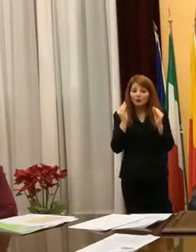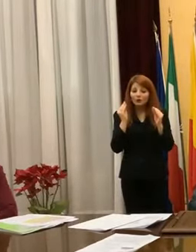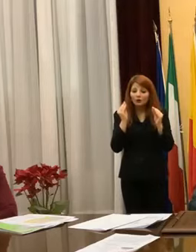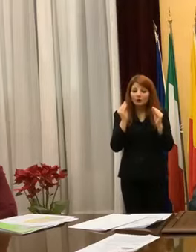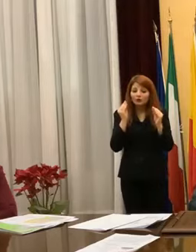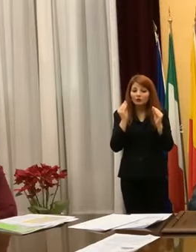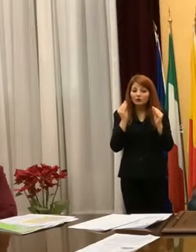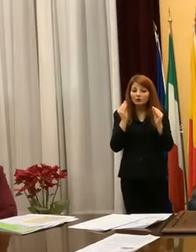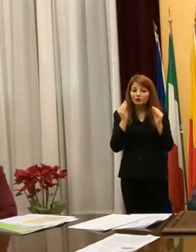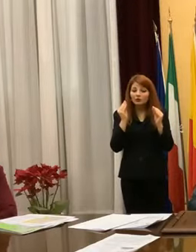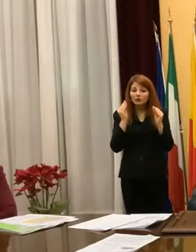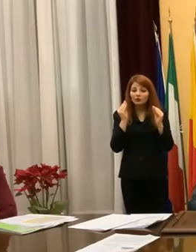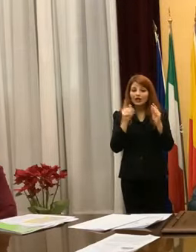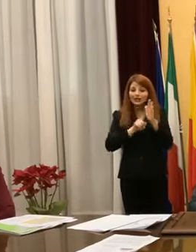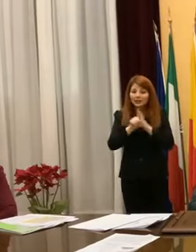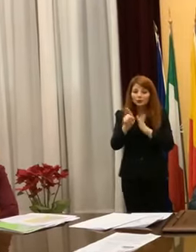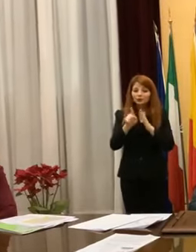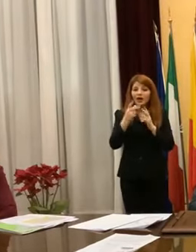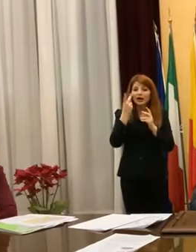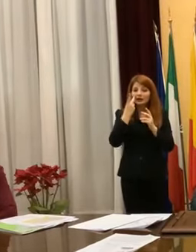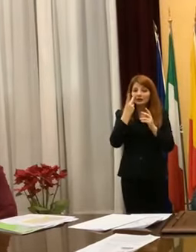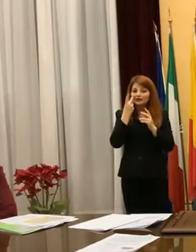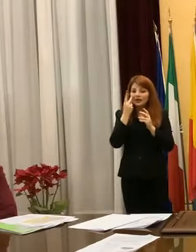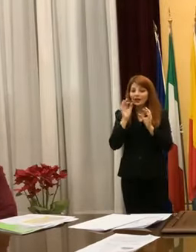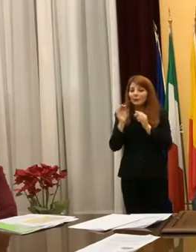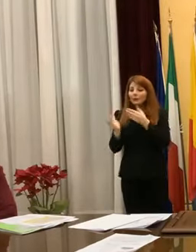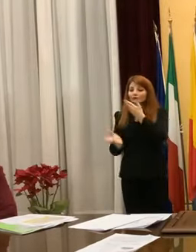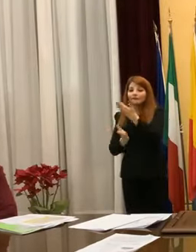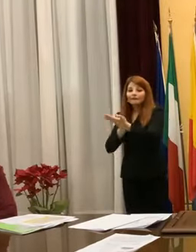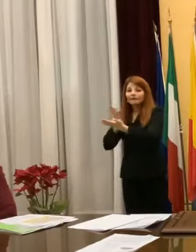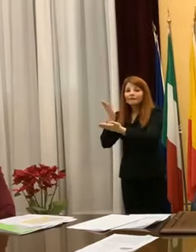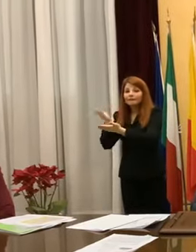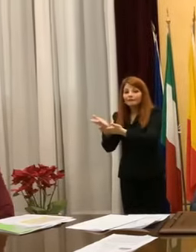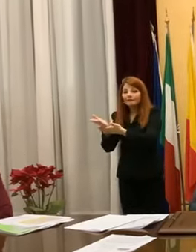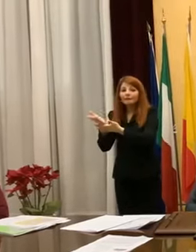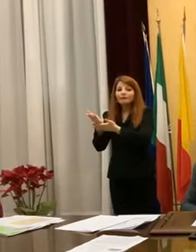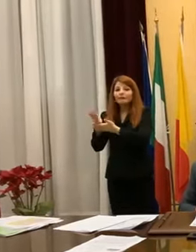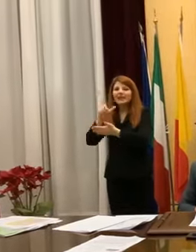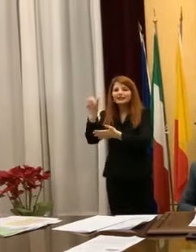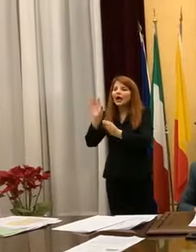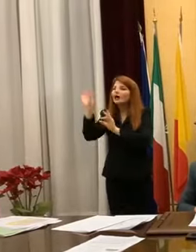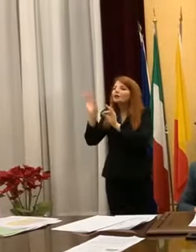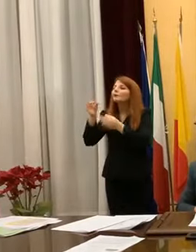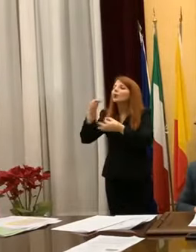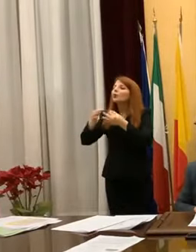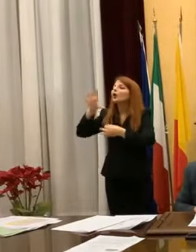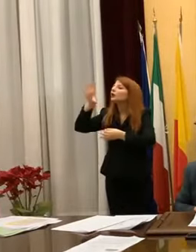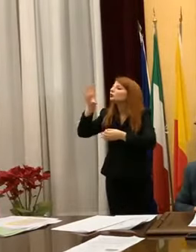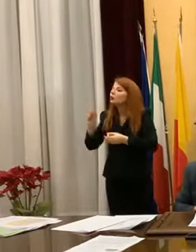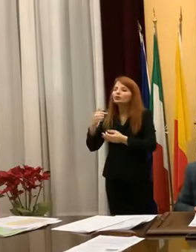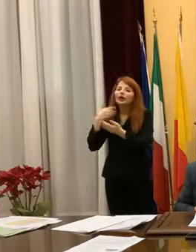depositeremo e che presenteremo a tutte le procure d'Italia, è ovvio che